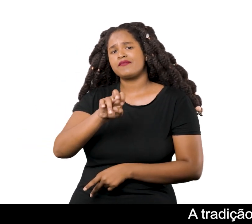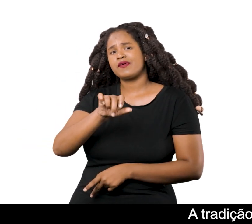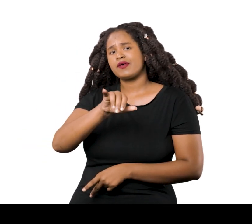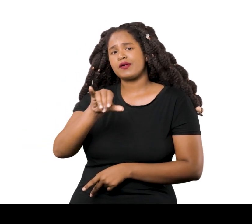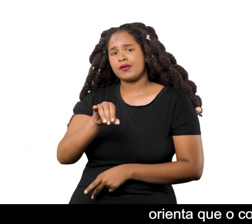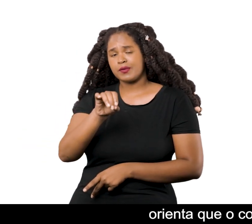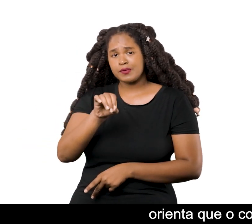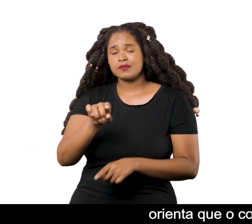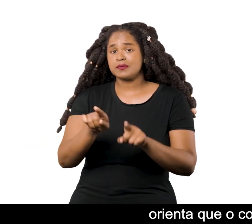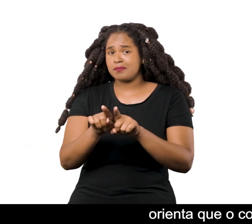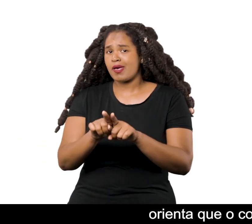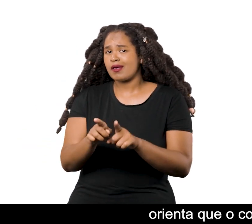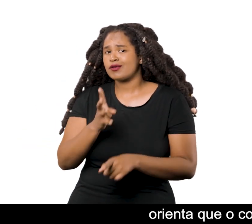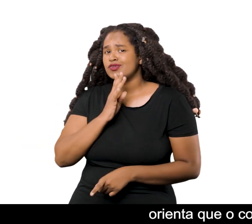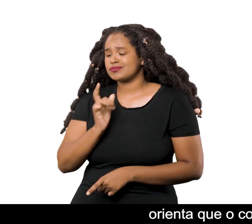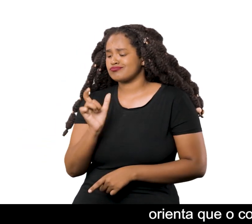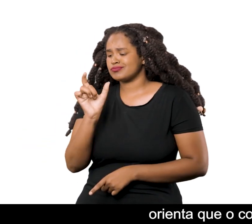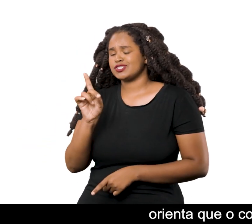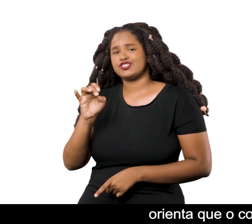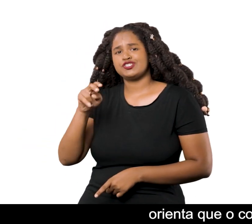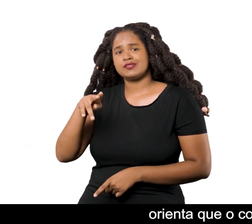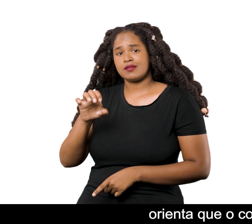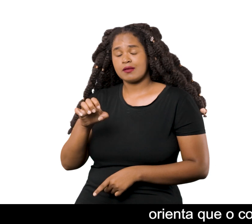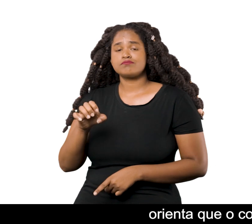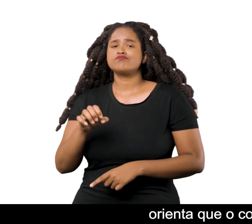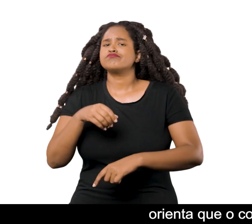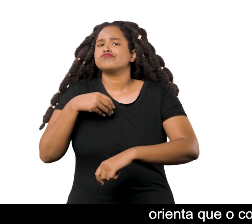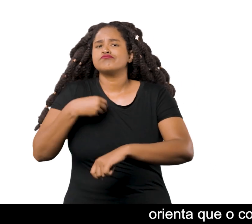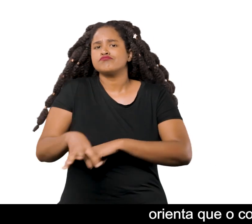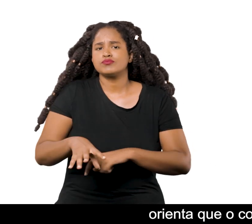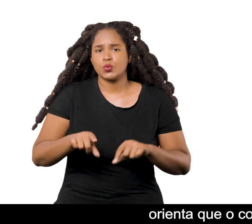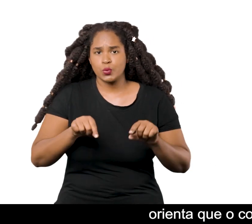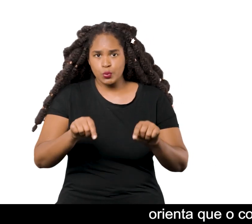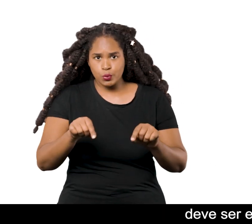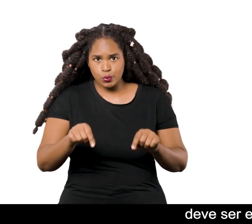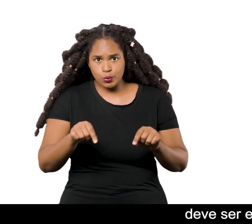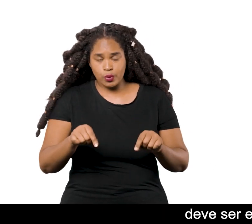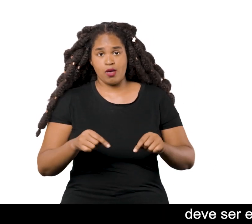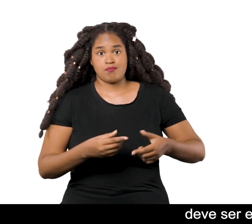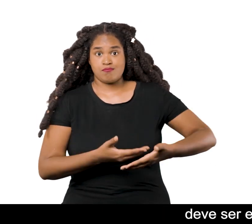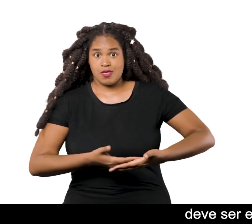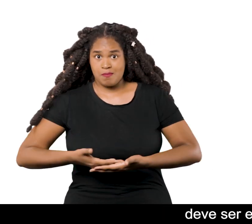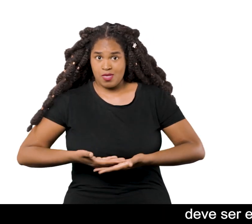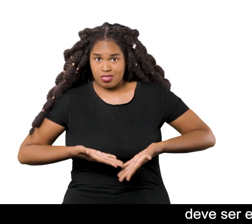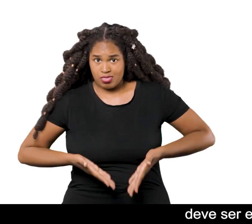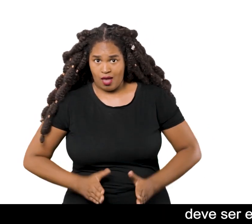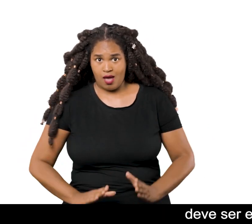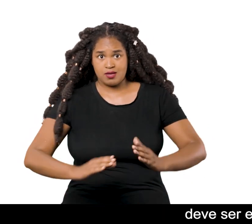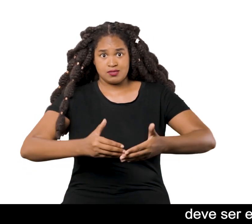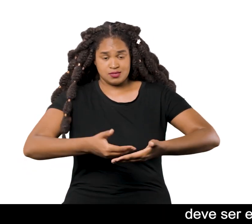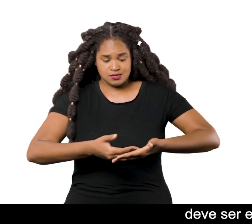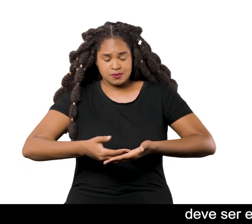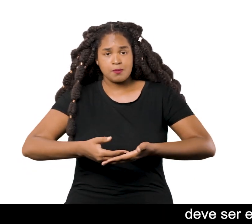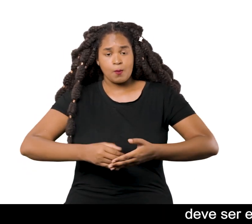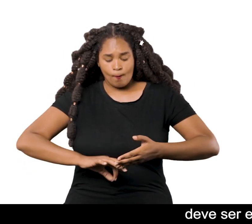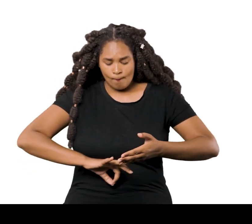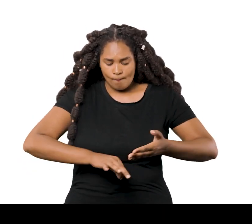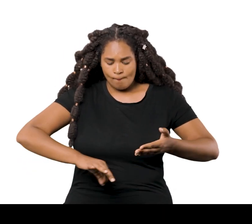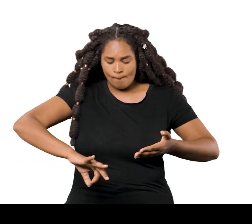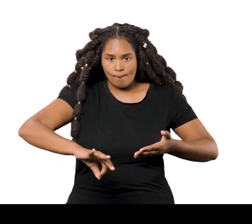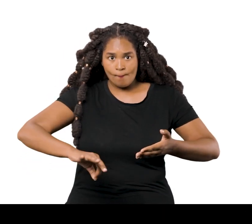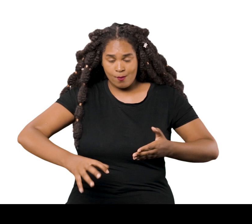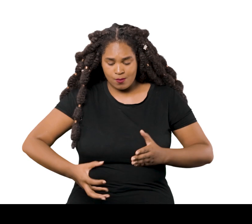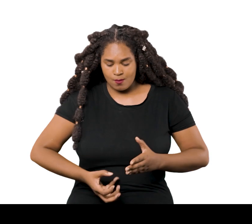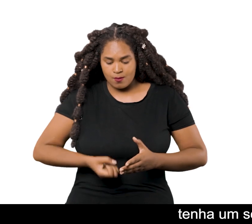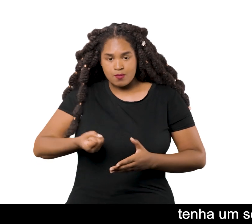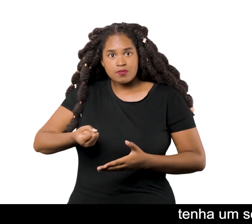como diné, orienta que o cordão umbilical de todo recém-nascido deve ser enterrado em sua terra ancestral,